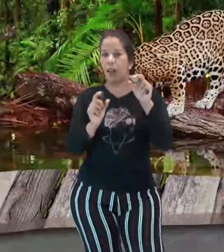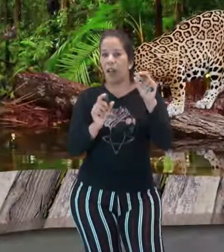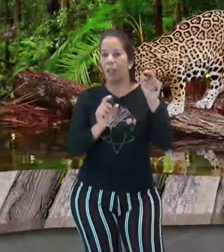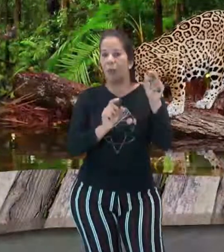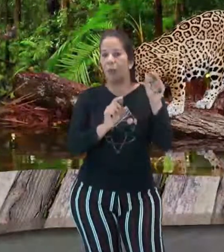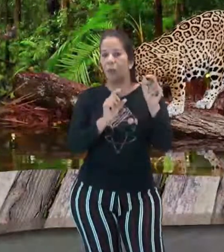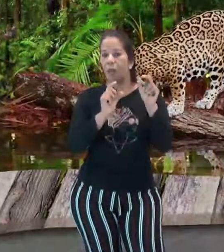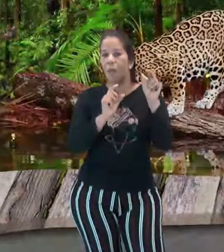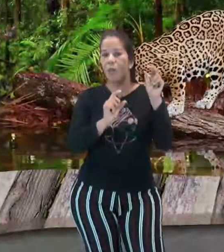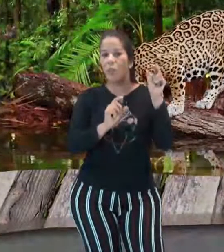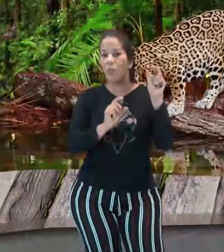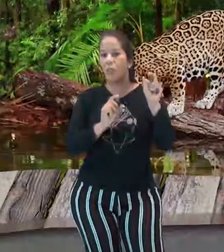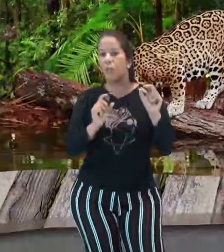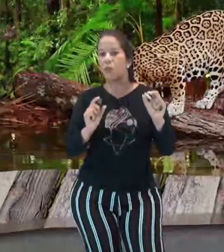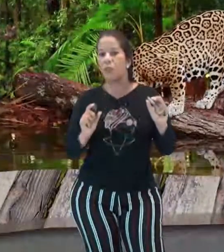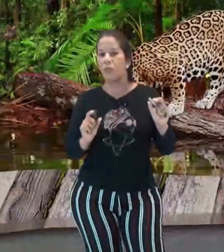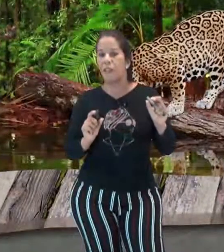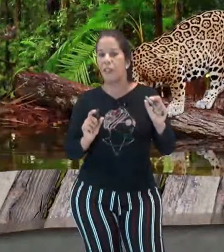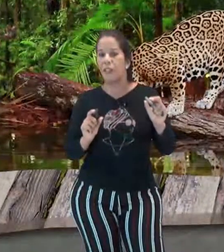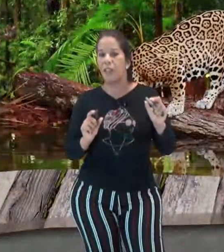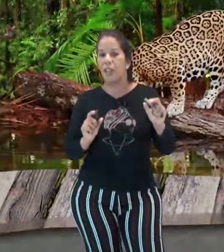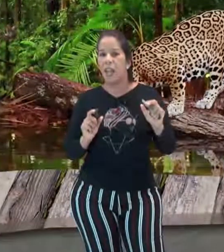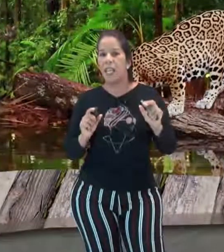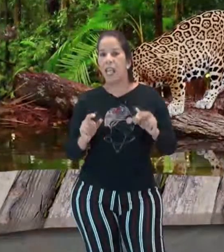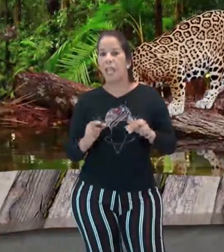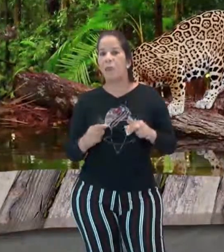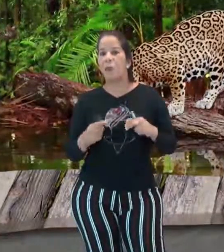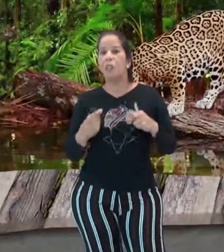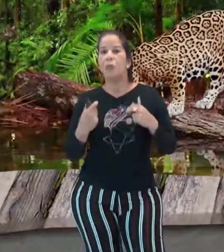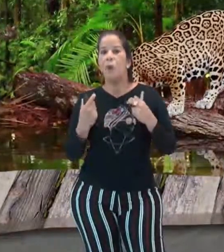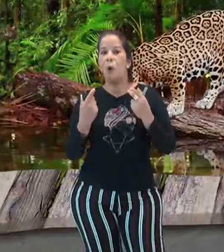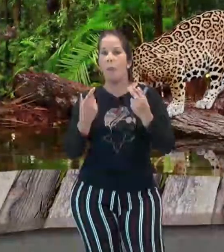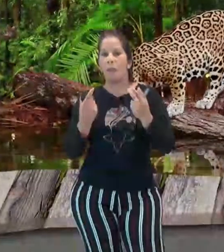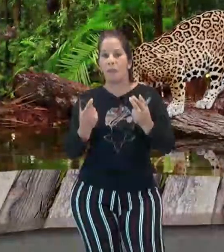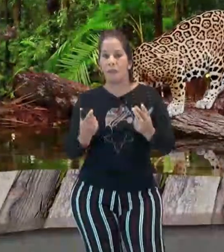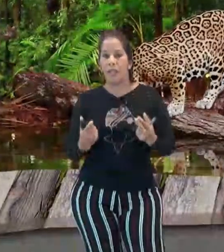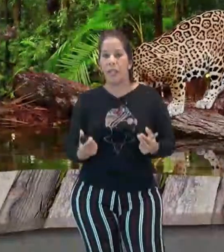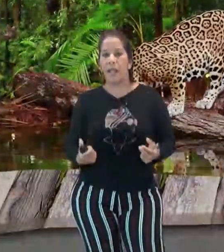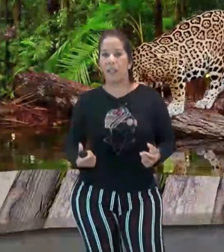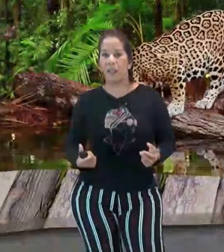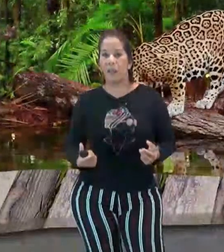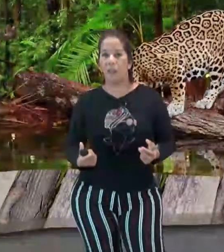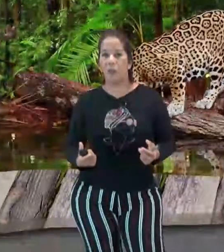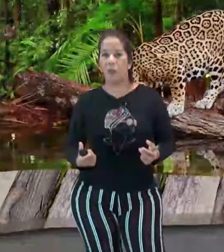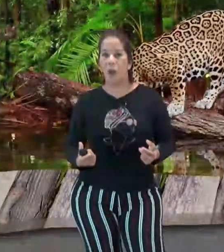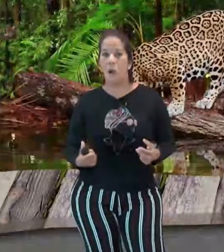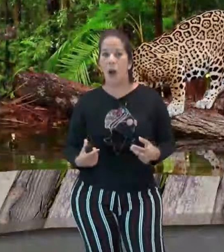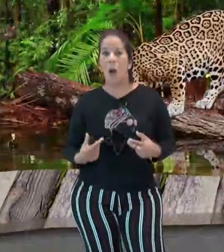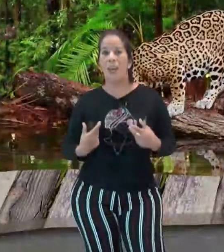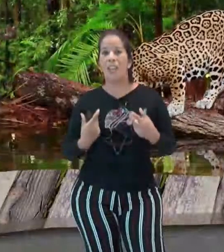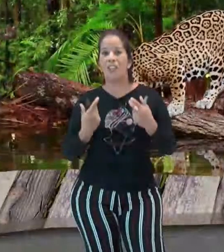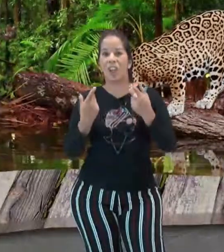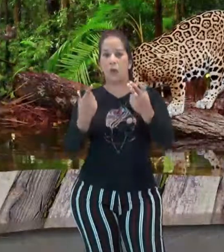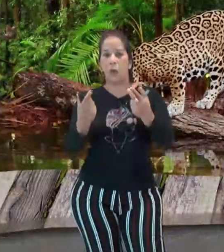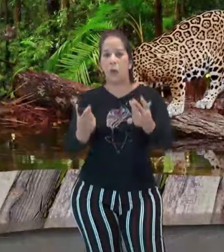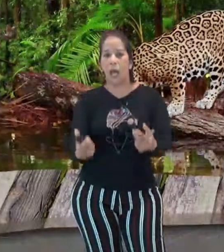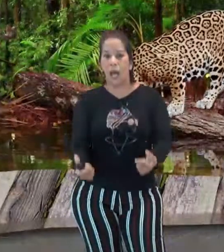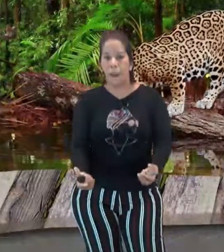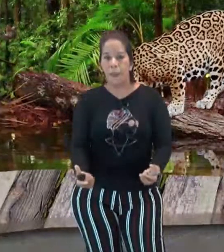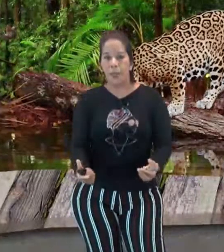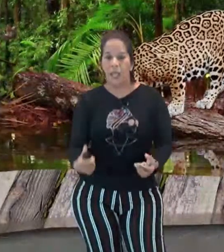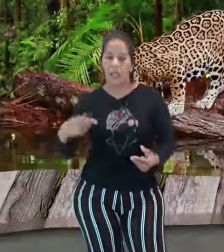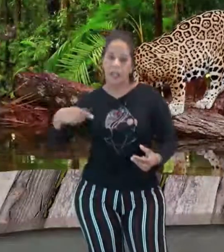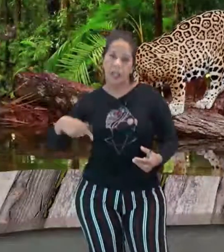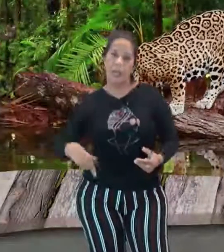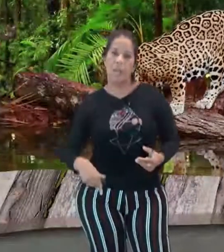vão ficar ali no meio do caminho, que são os ductos deferentes. E aí, quando o homem tem a relação sexual, ao